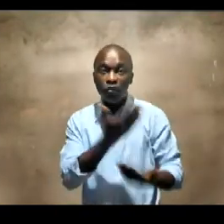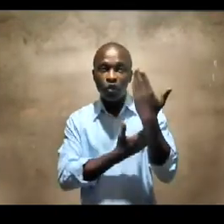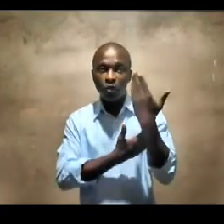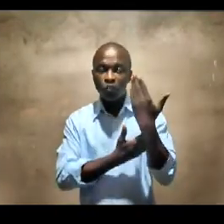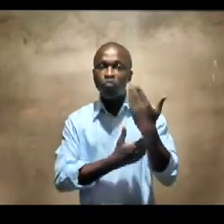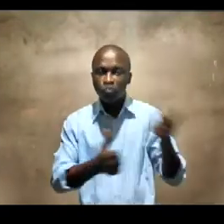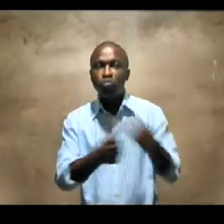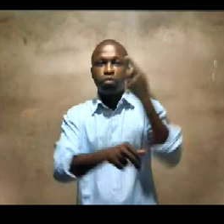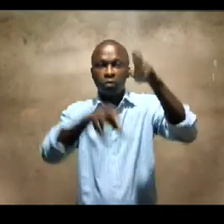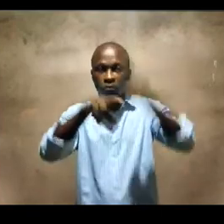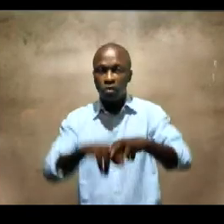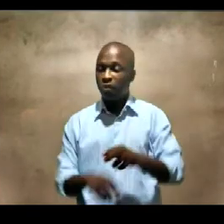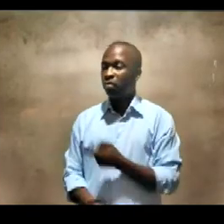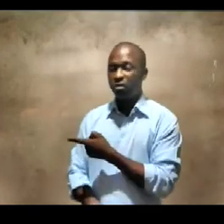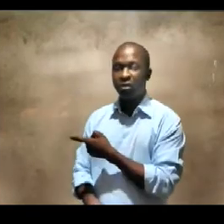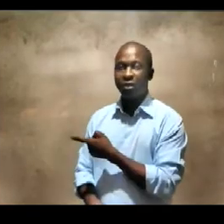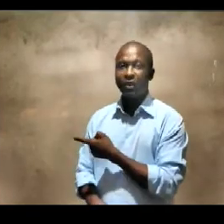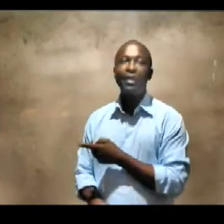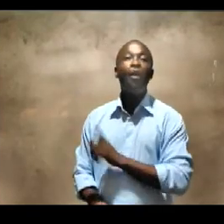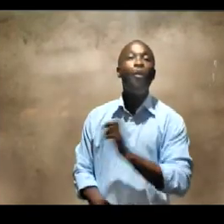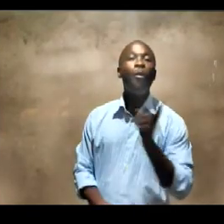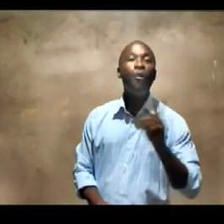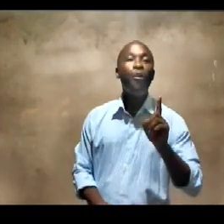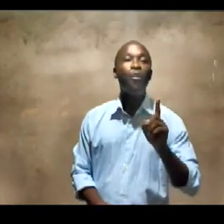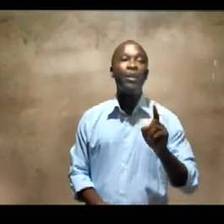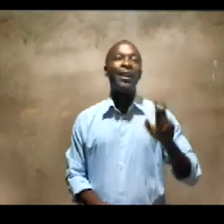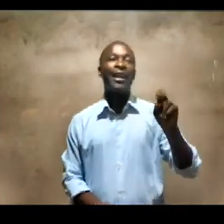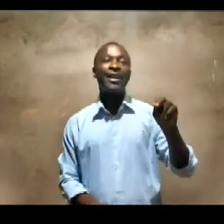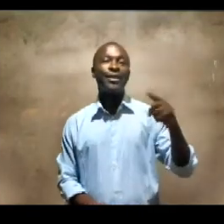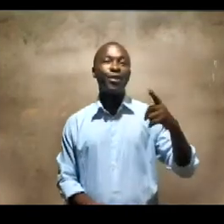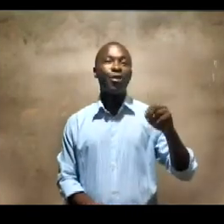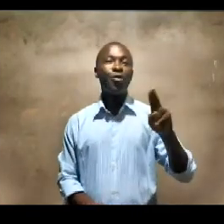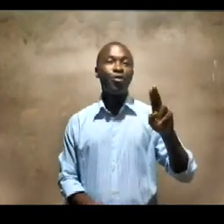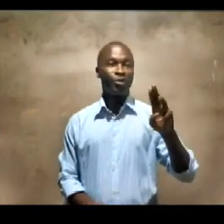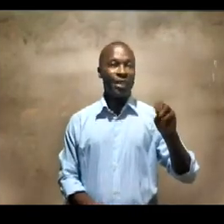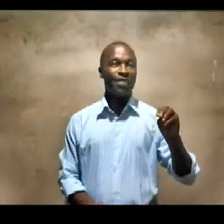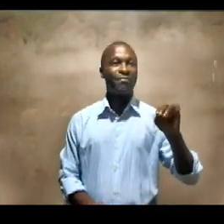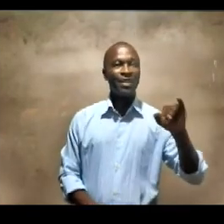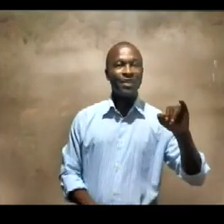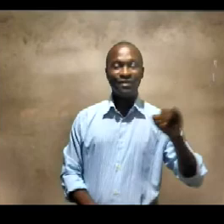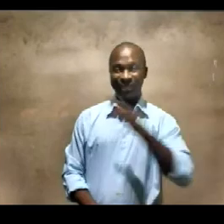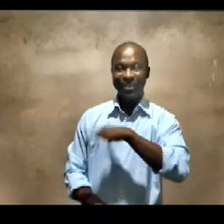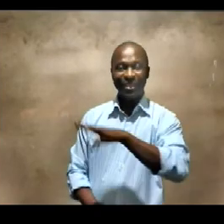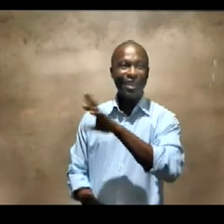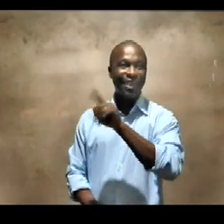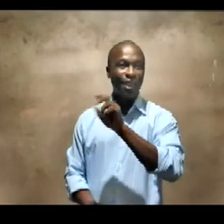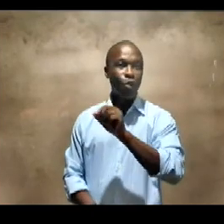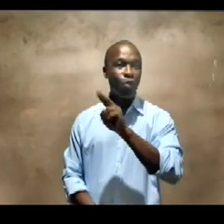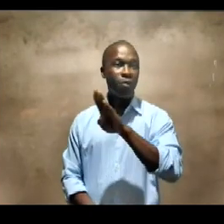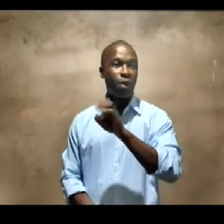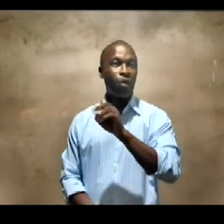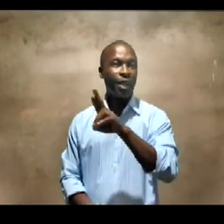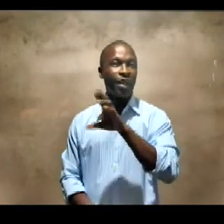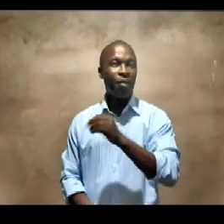table de la classe. Nous sommes à l'école publique de Ngoumi, dans l'arrondissement de Touboro. On a quand même fait l'effort